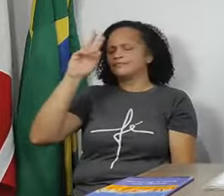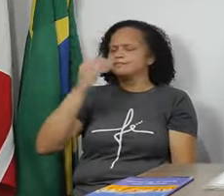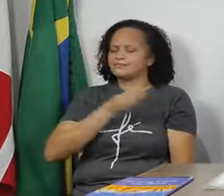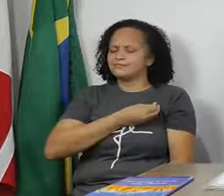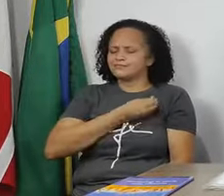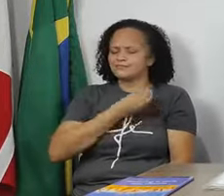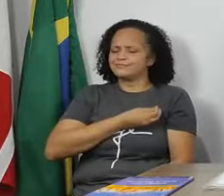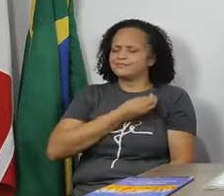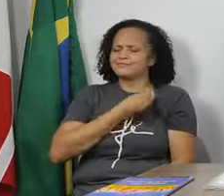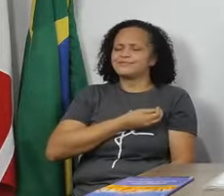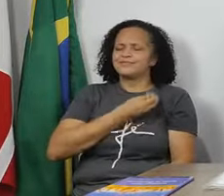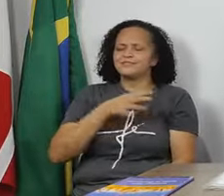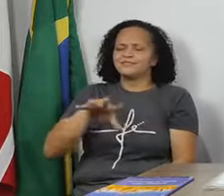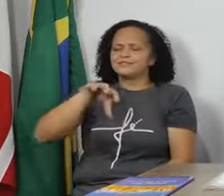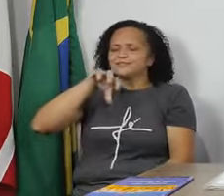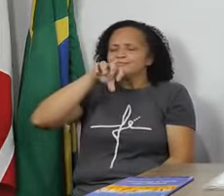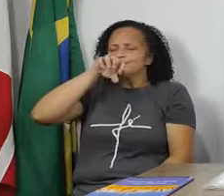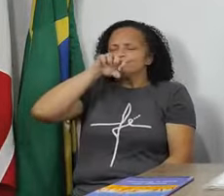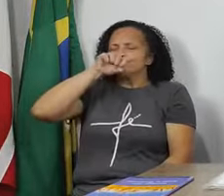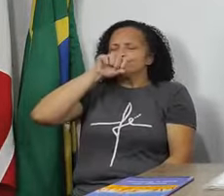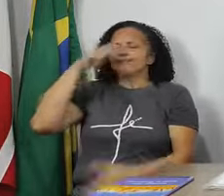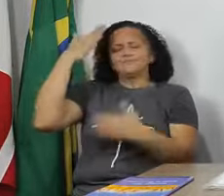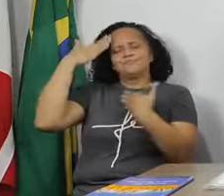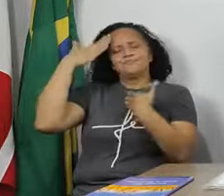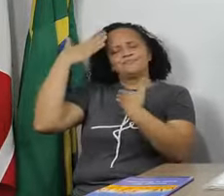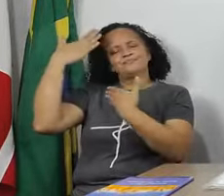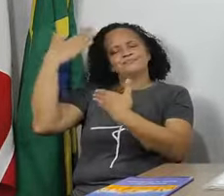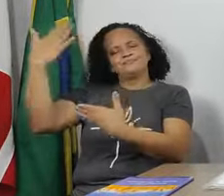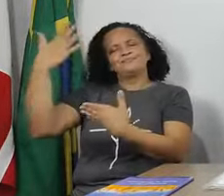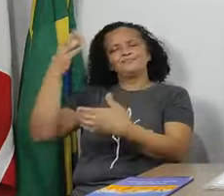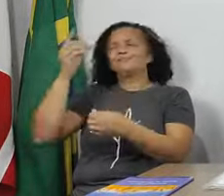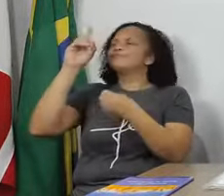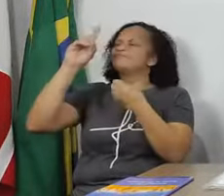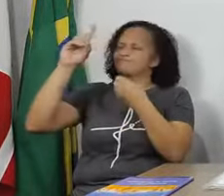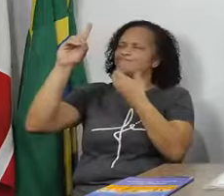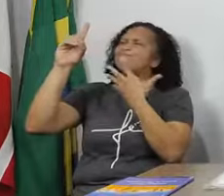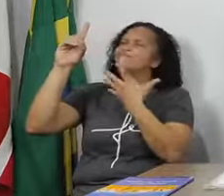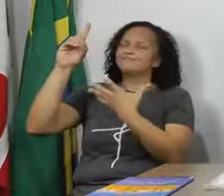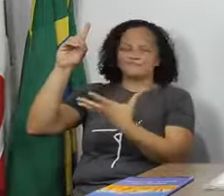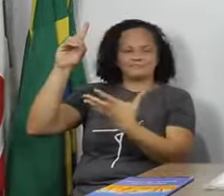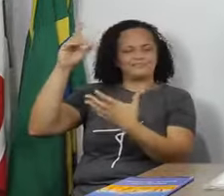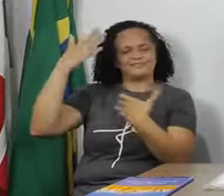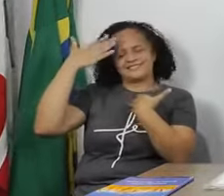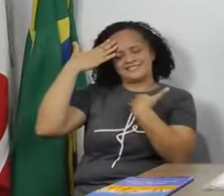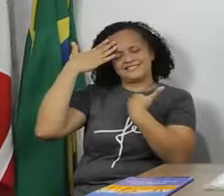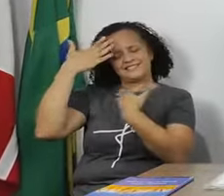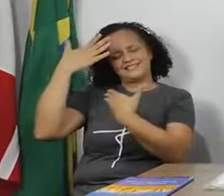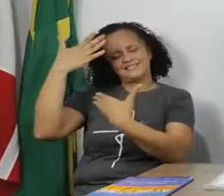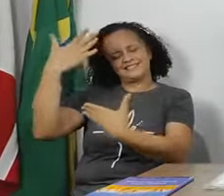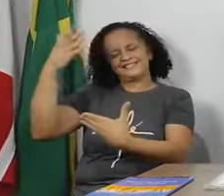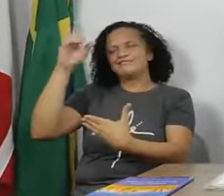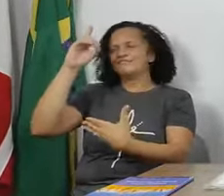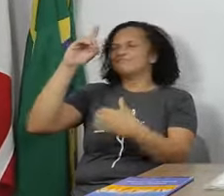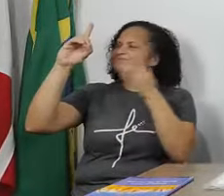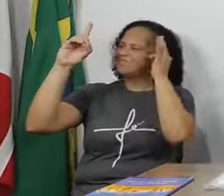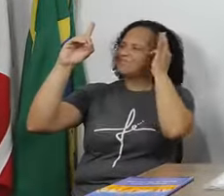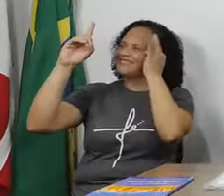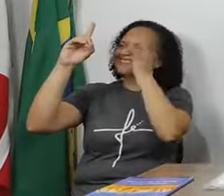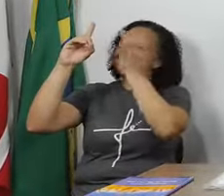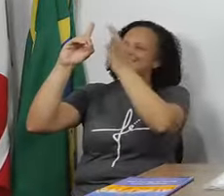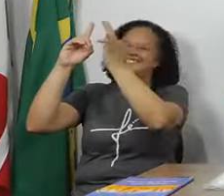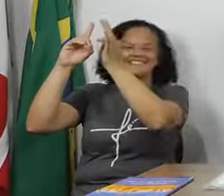vida, pelo ar que respiramos, te agradecemos pela Tua bondade, te agradecemos pela Tua fidelidade,